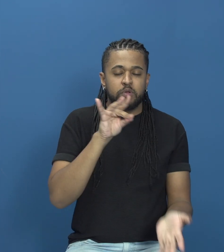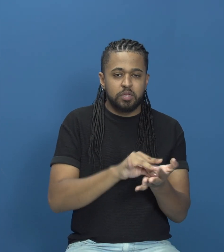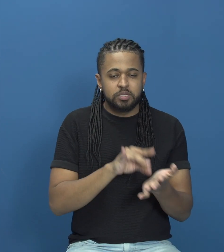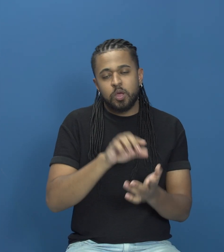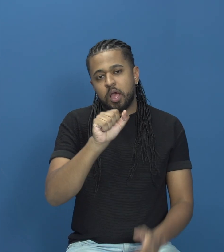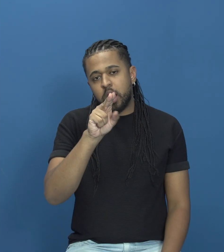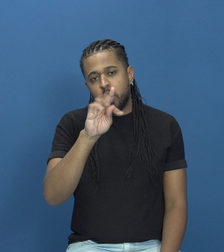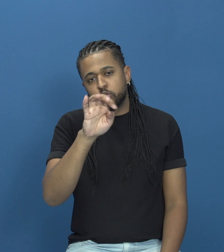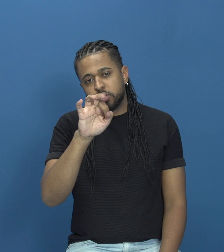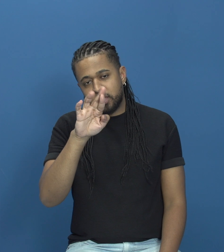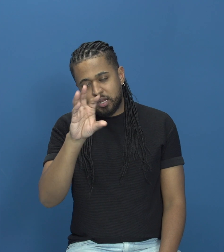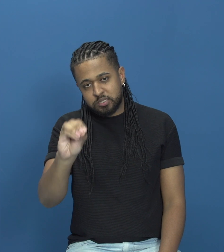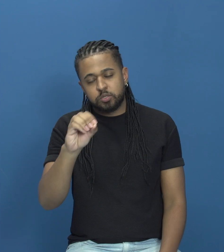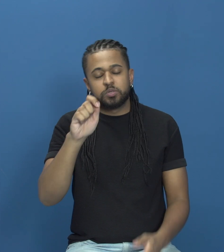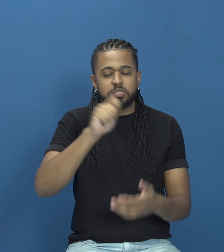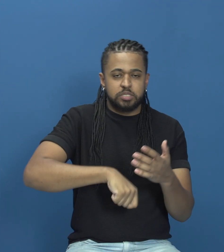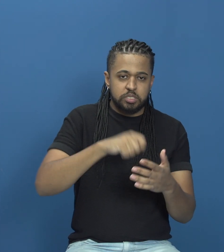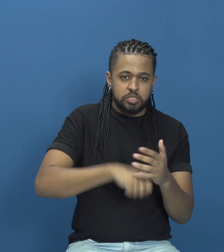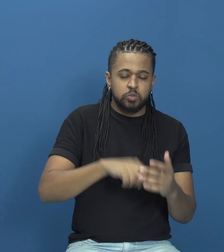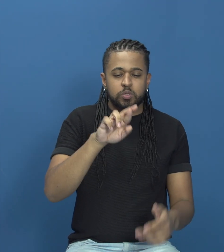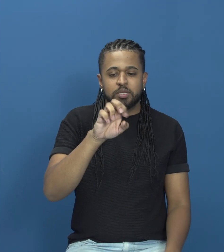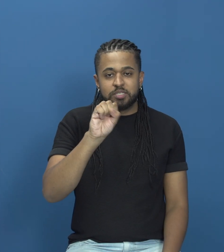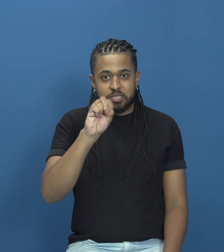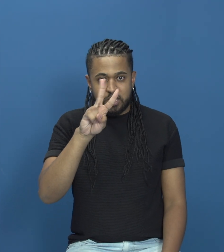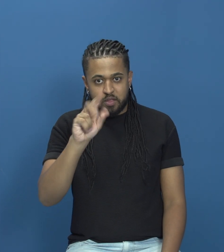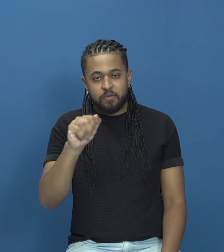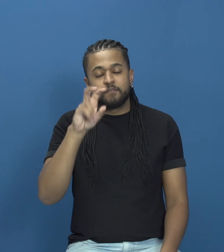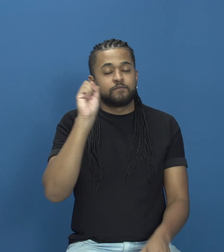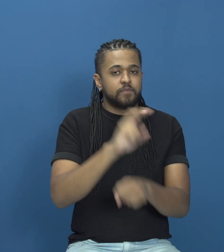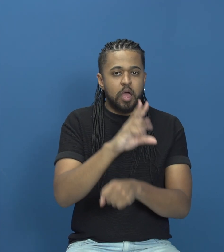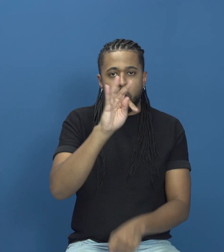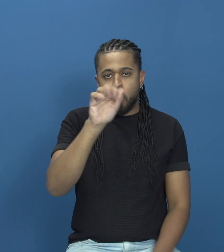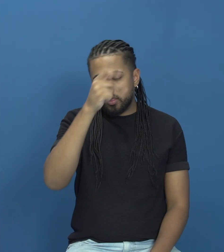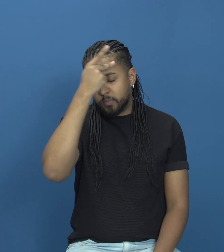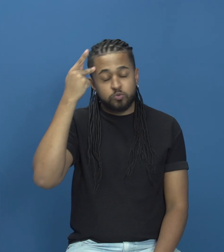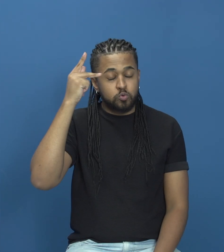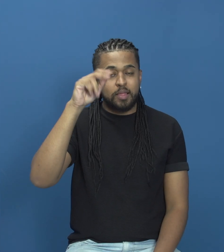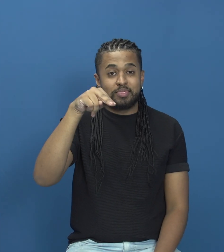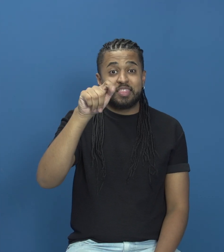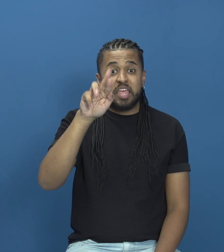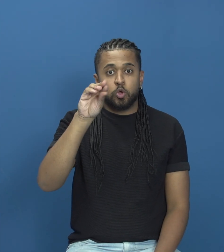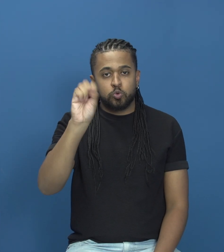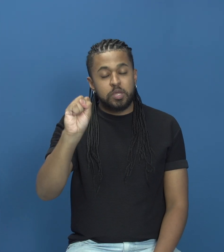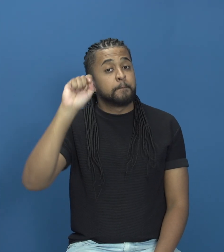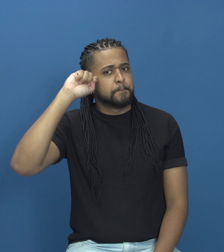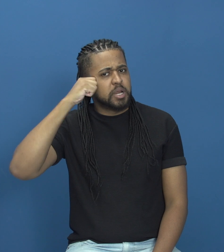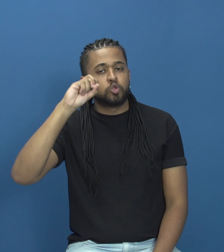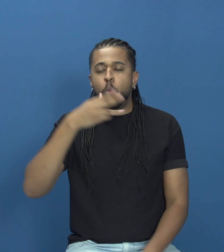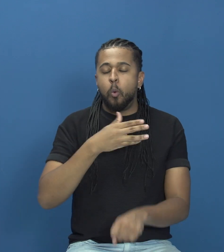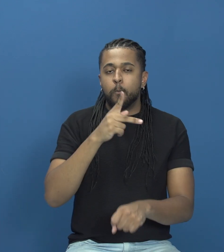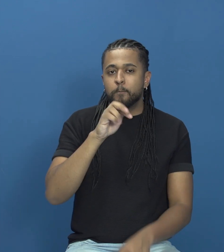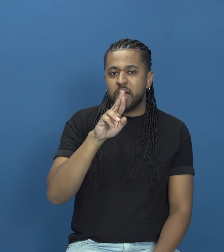da autodeclaração dos inscritos na reserva de vagas para negros, abre parênteses, pretos ou